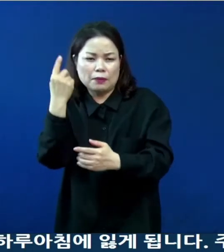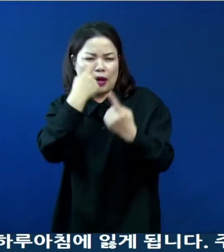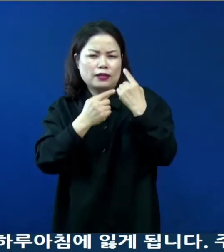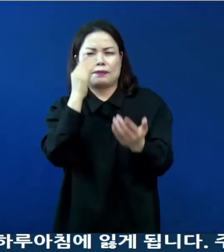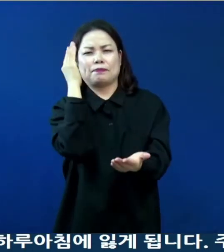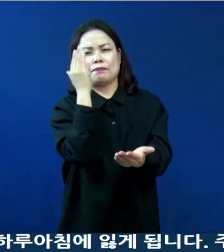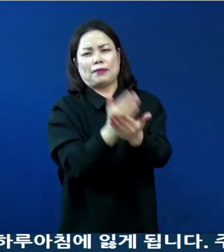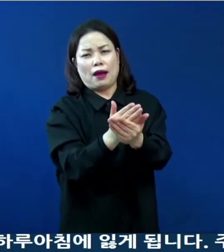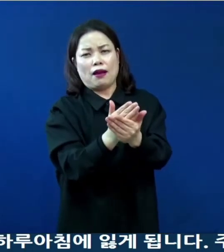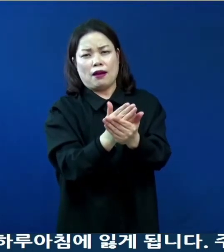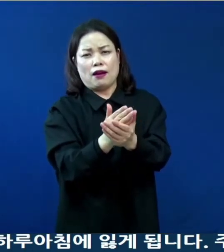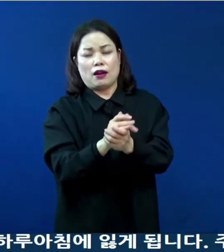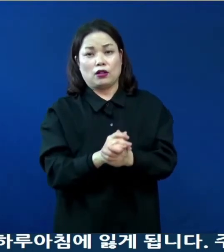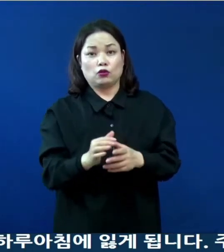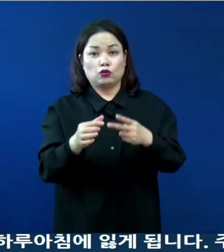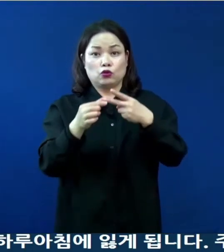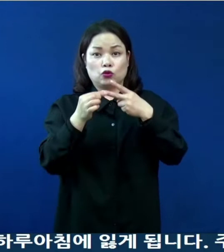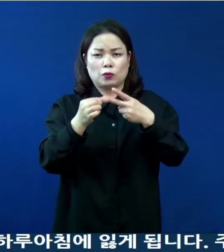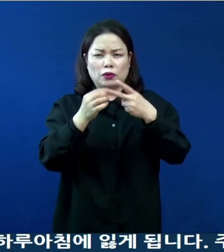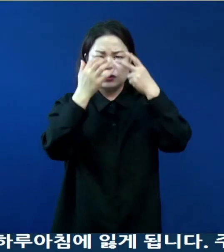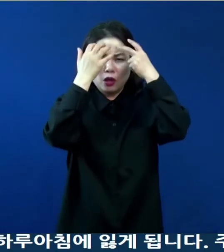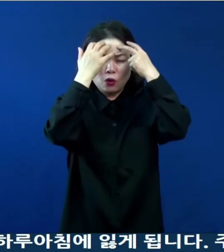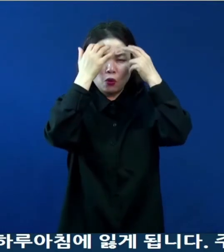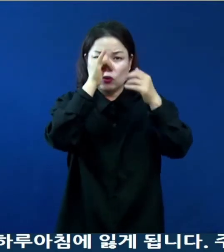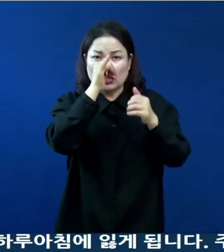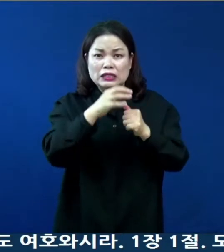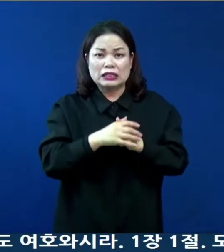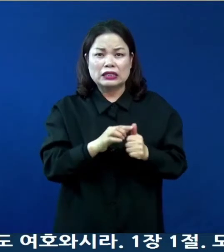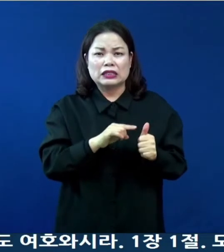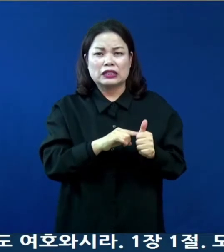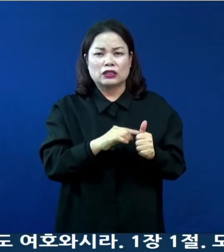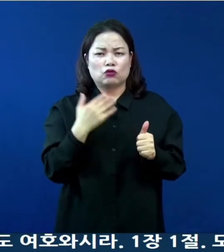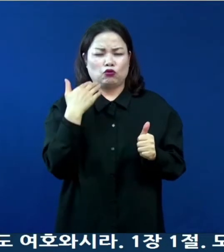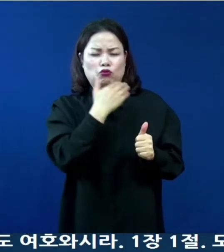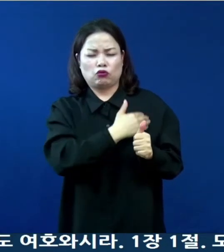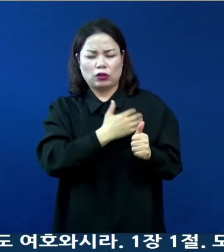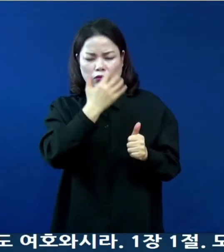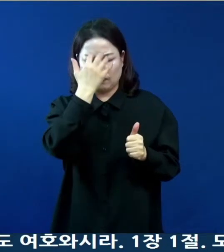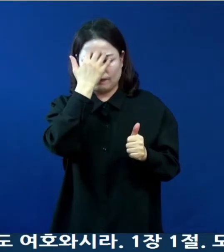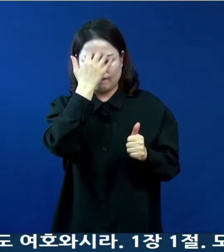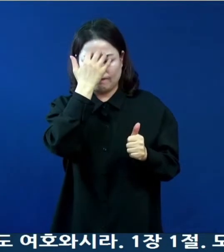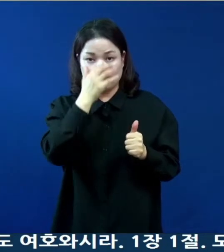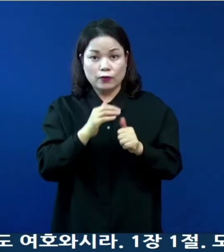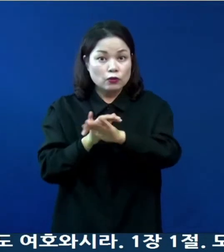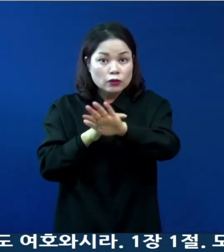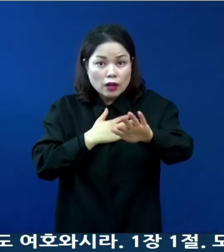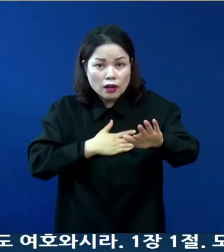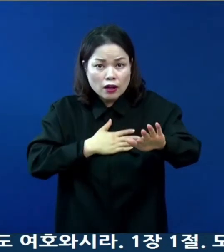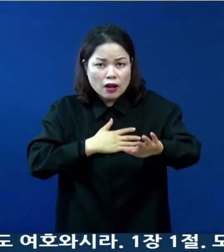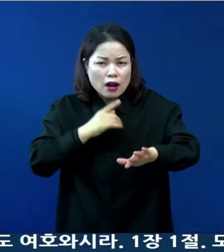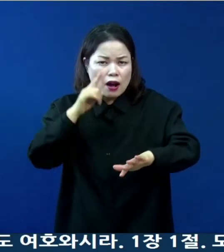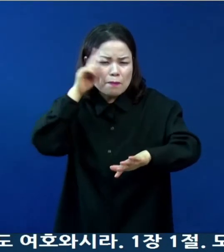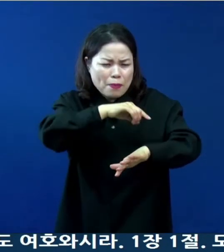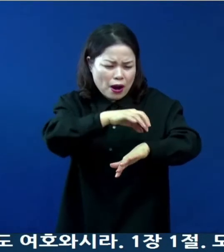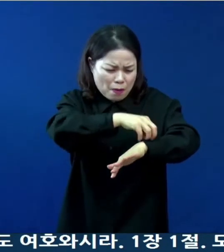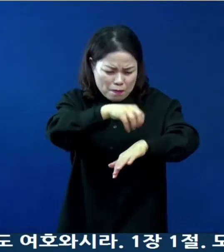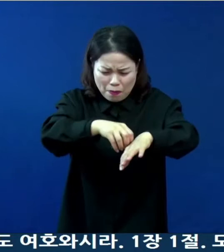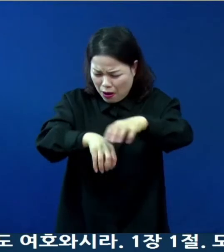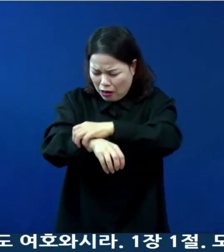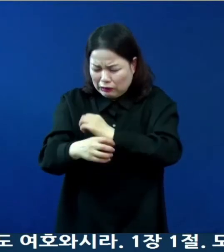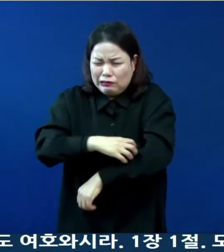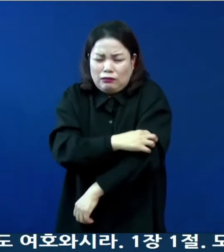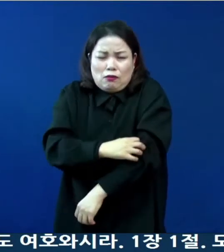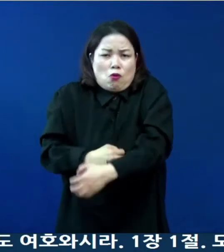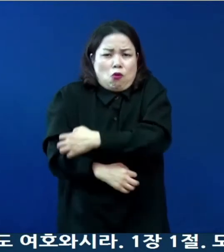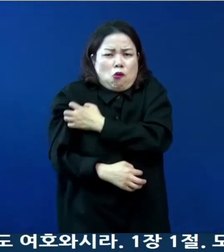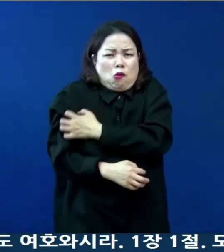말라라고 말씀하시며 두 번째 고난이 찾아오는데 그것이 육체적인 고난입니다. 우리가 잘 아는 대로 악성 종기가 온몸에